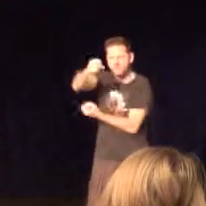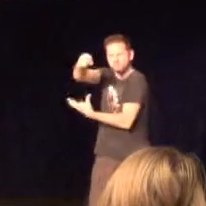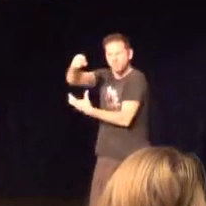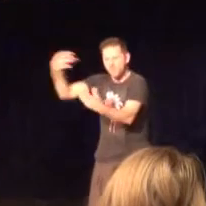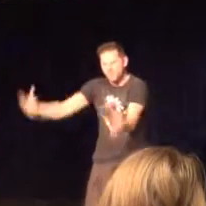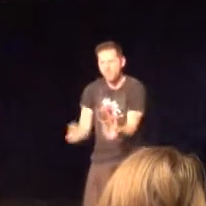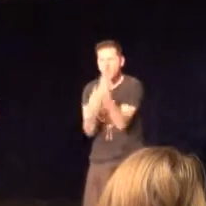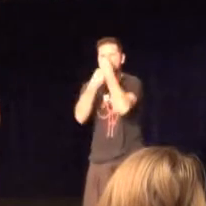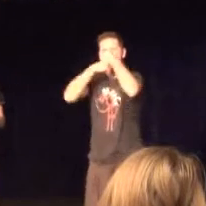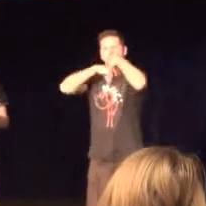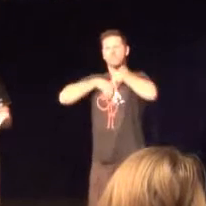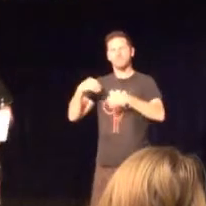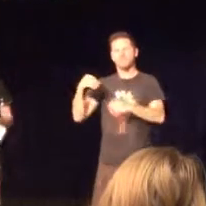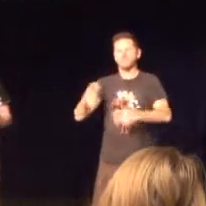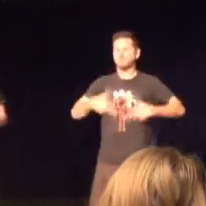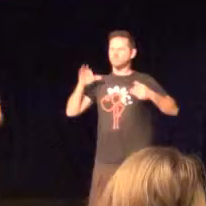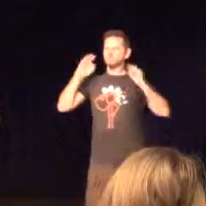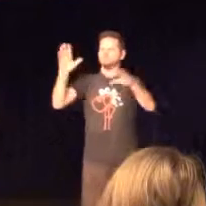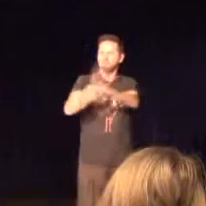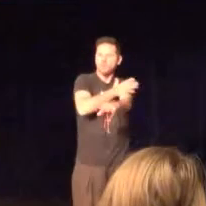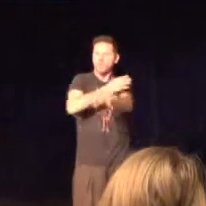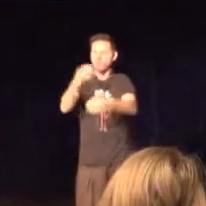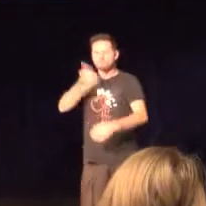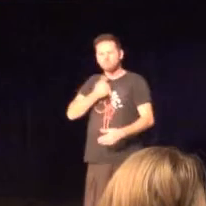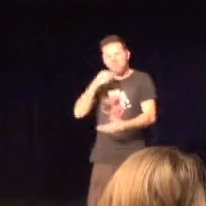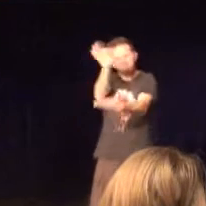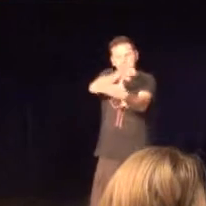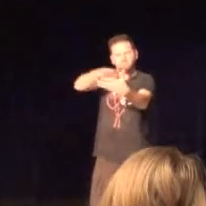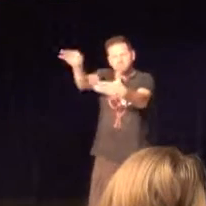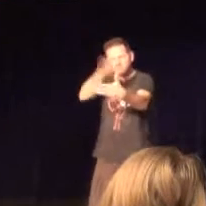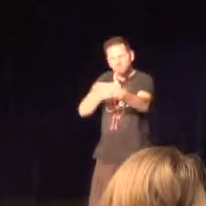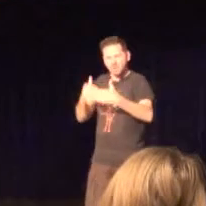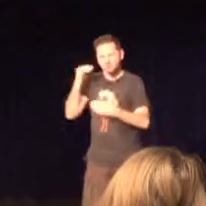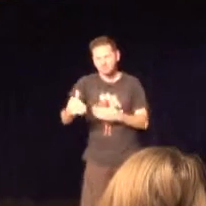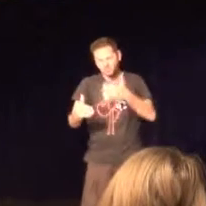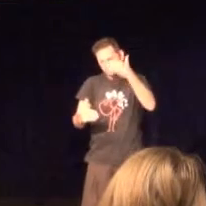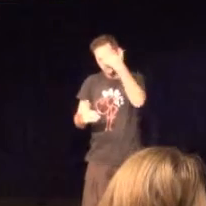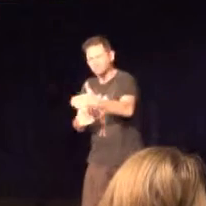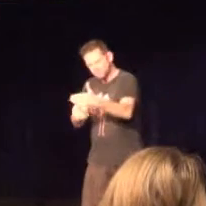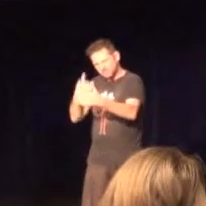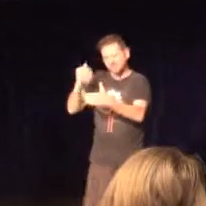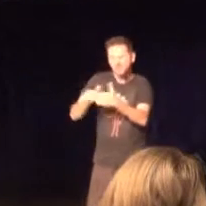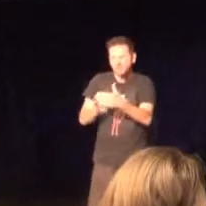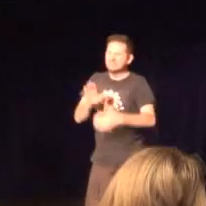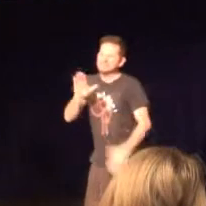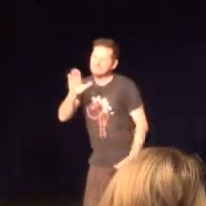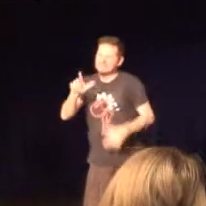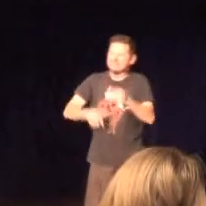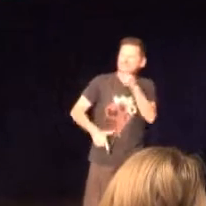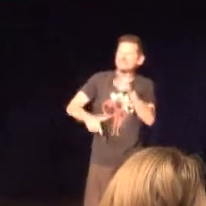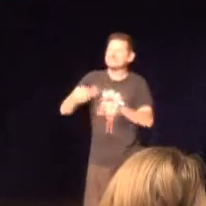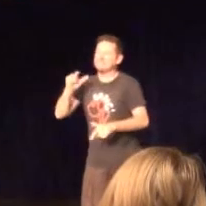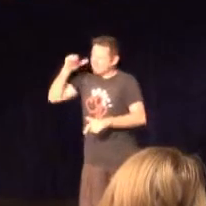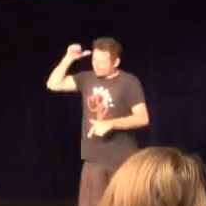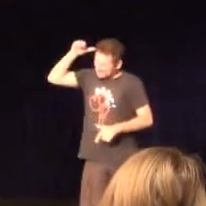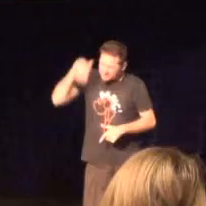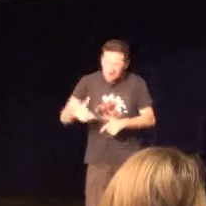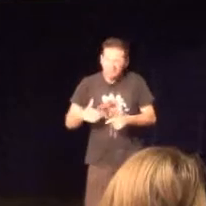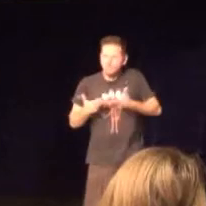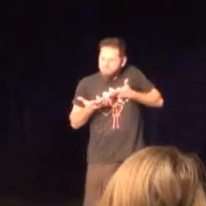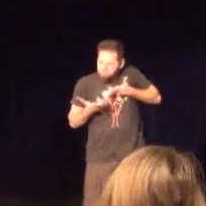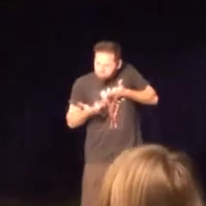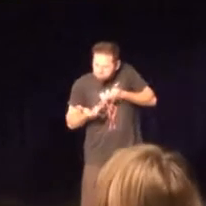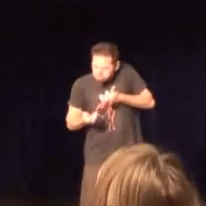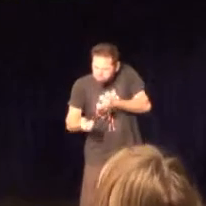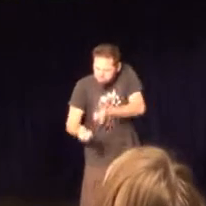soi-même. Par à-coups, j'avance par à-coups, en fonction de la pente, des chutes, parfois à sec,